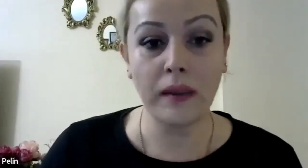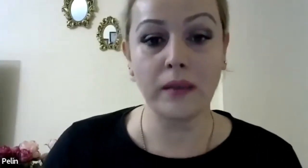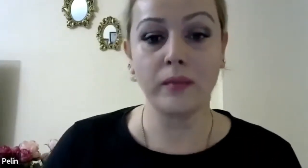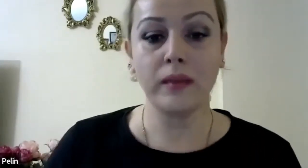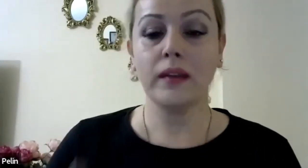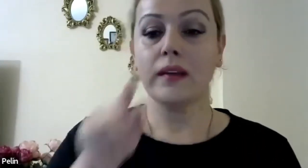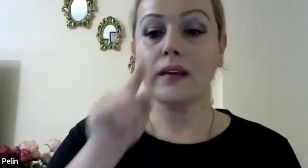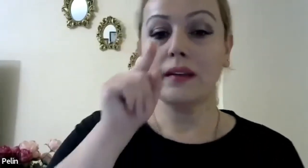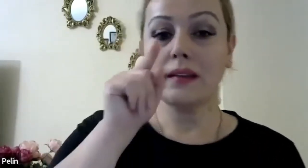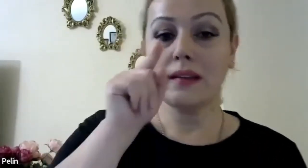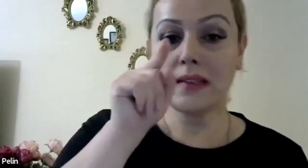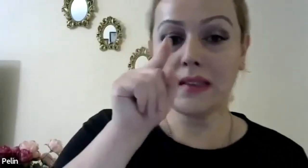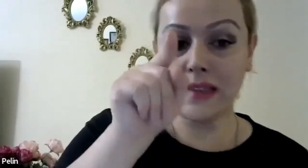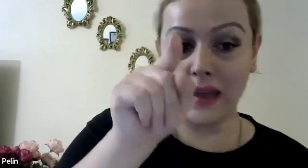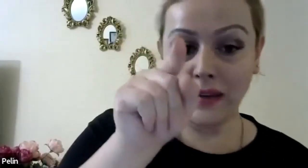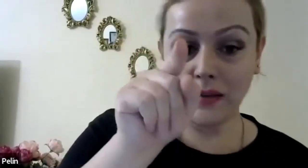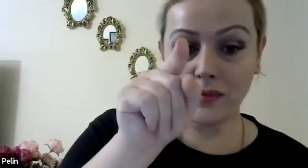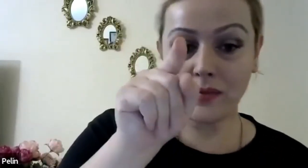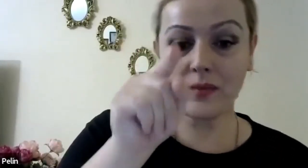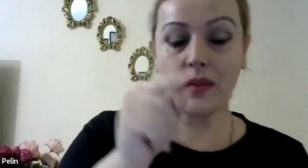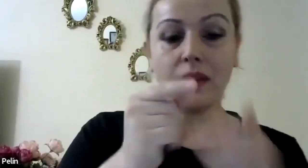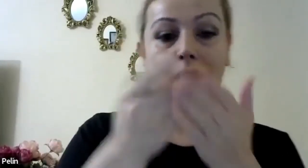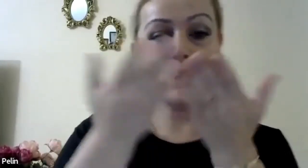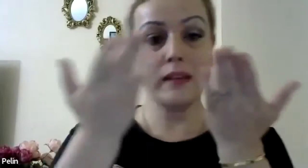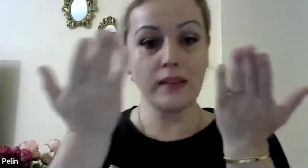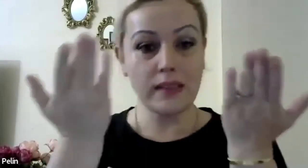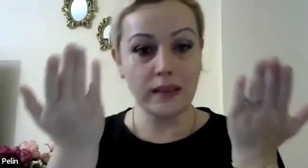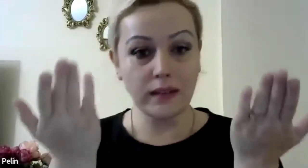olabilirim? Size nasıl